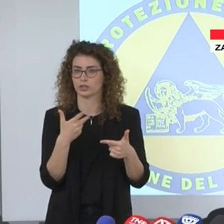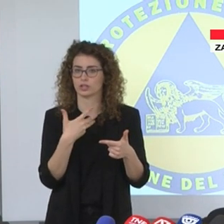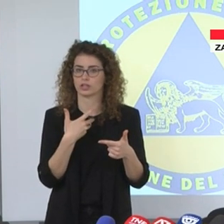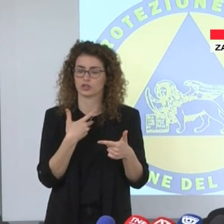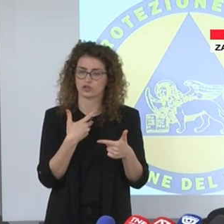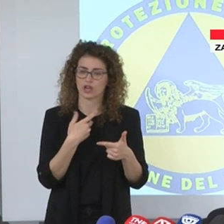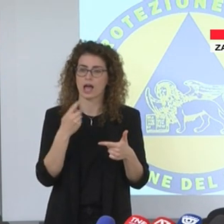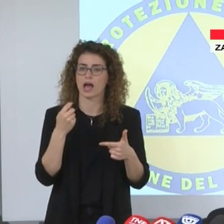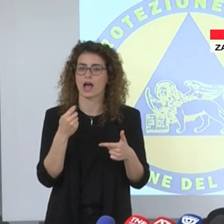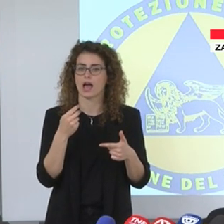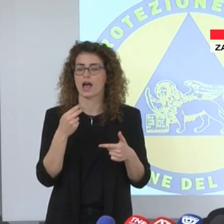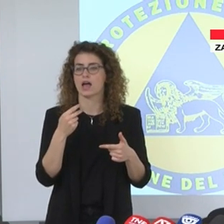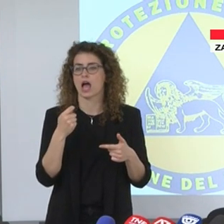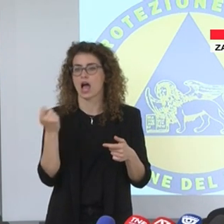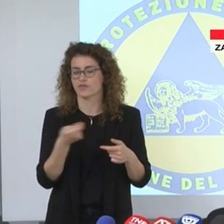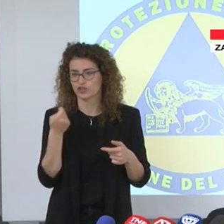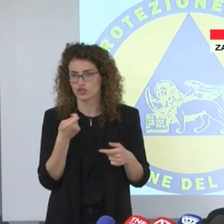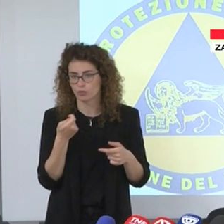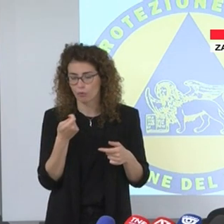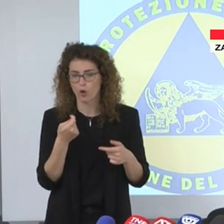vigili del fuoco, piuttosto che...